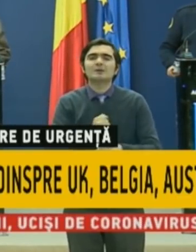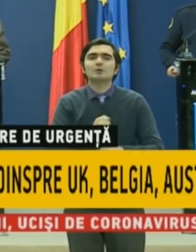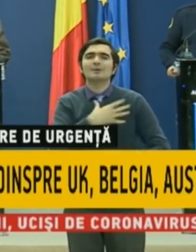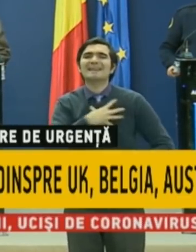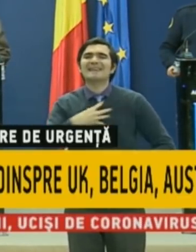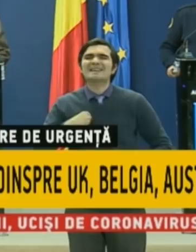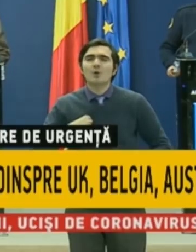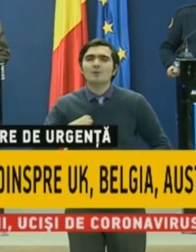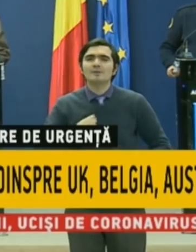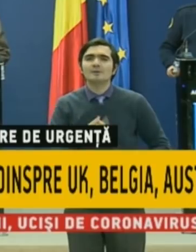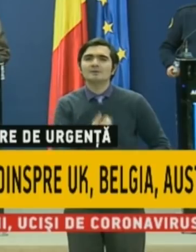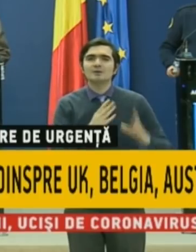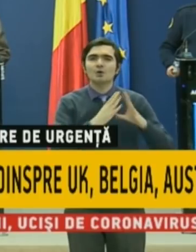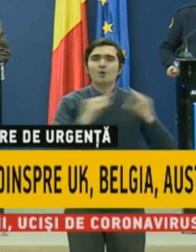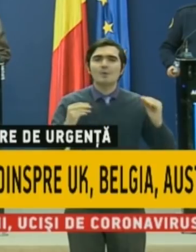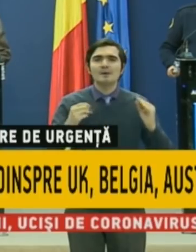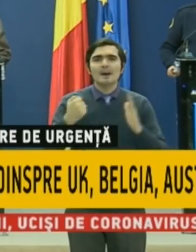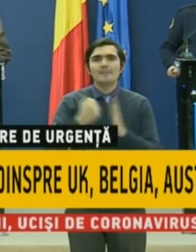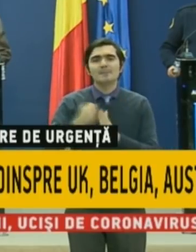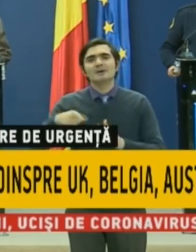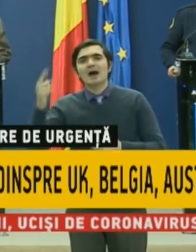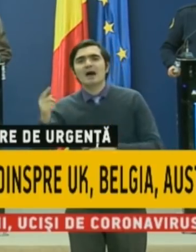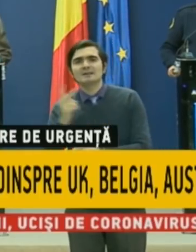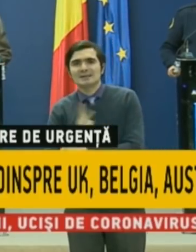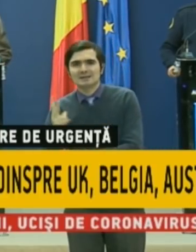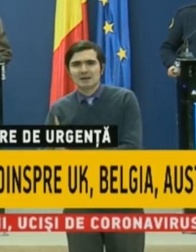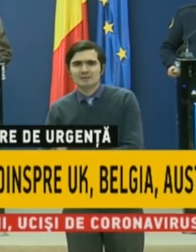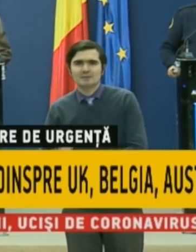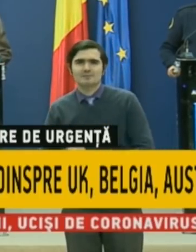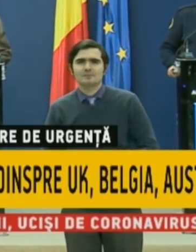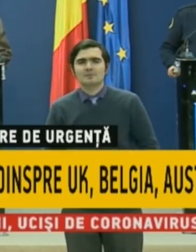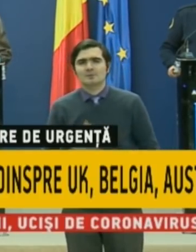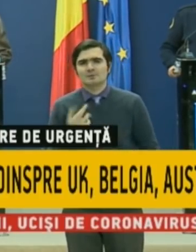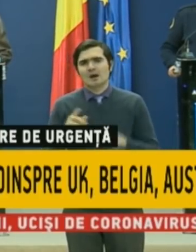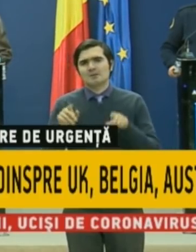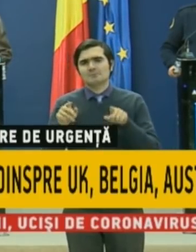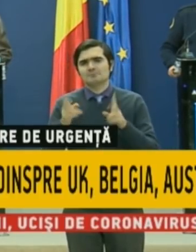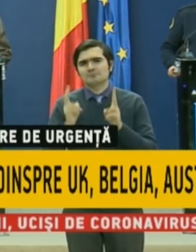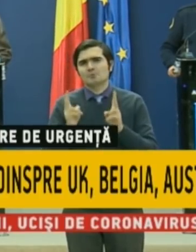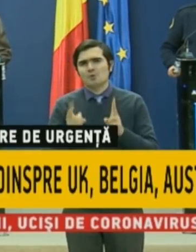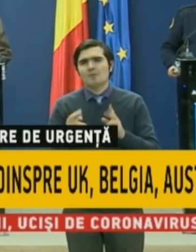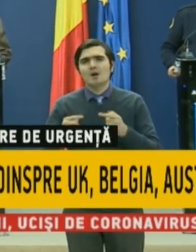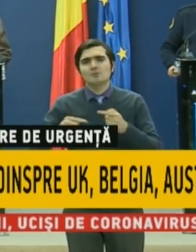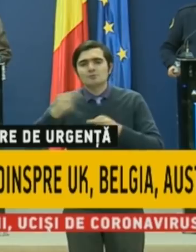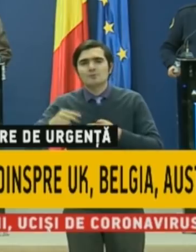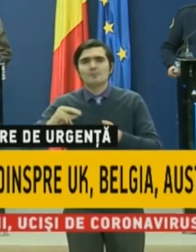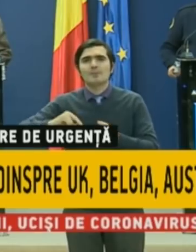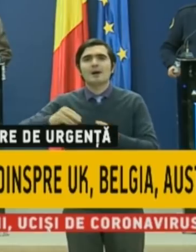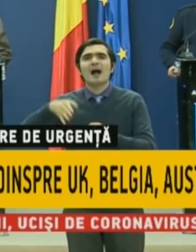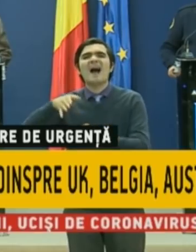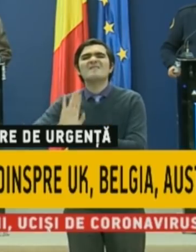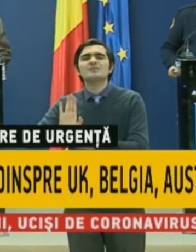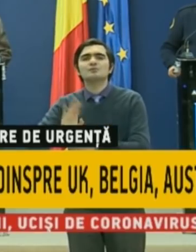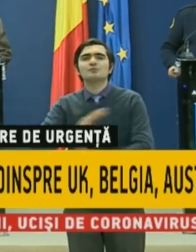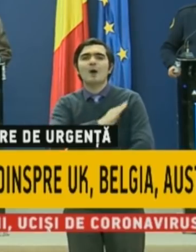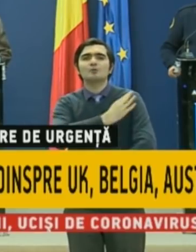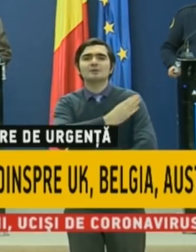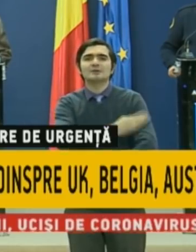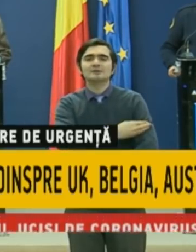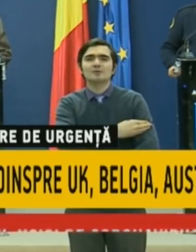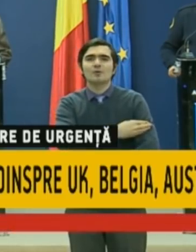sezonieri din România către alte state. Evident, cu avizul autorităților competente